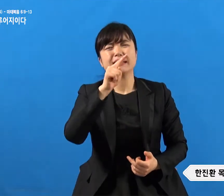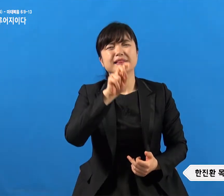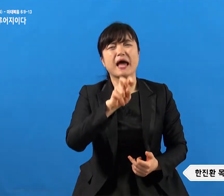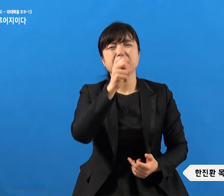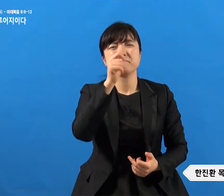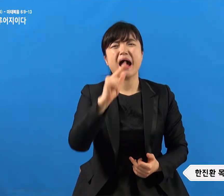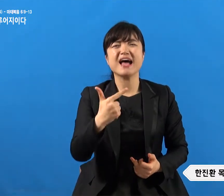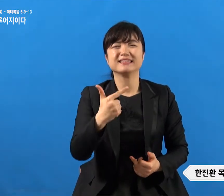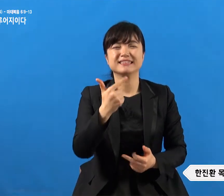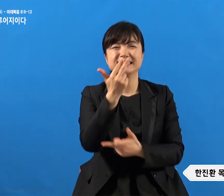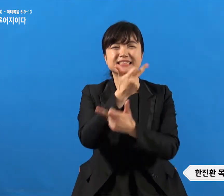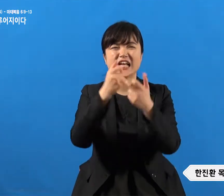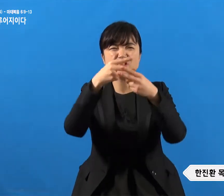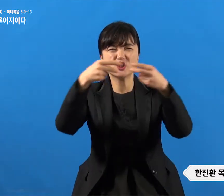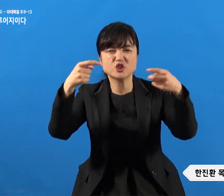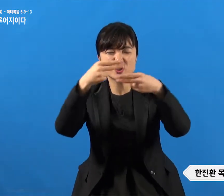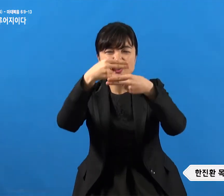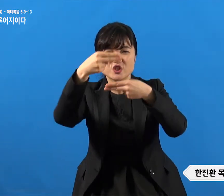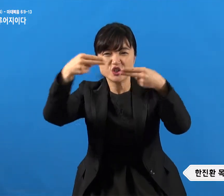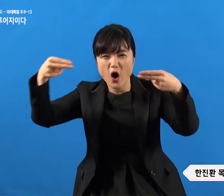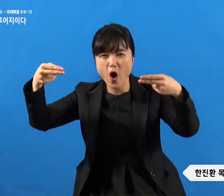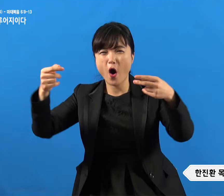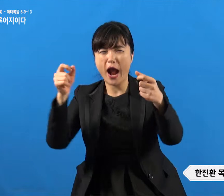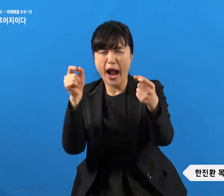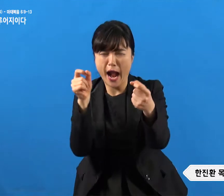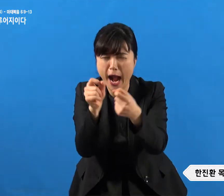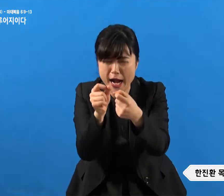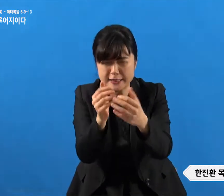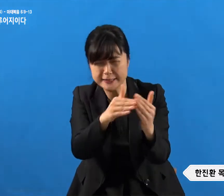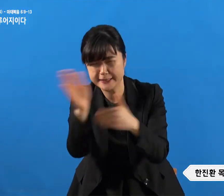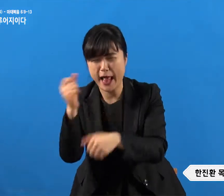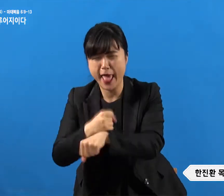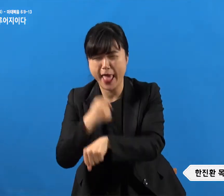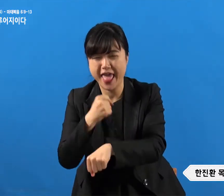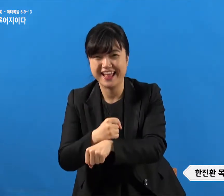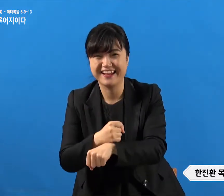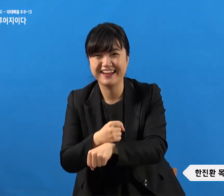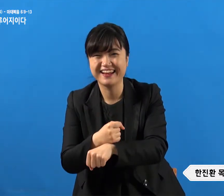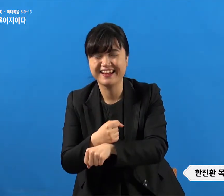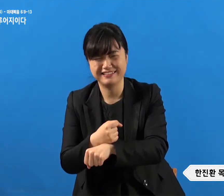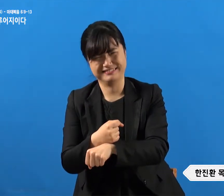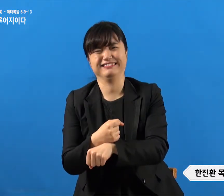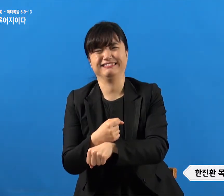산들아, 옳지, 남한산성 쪽으로 가자.